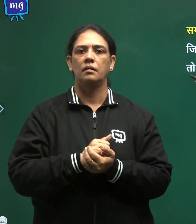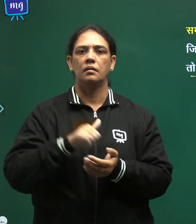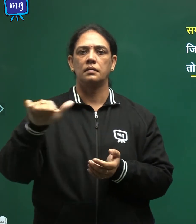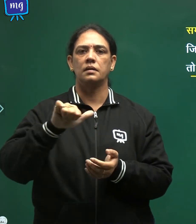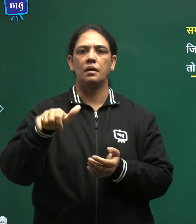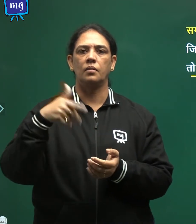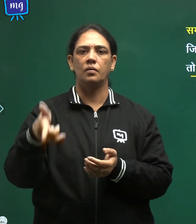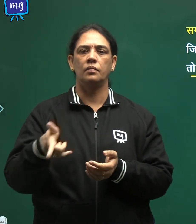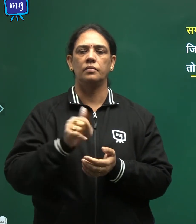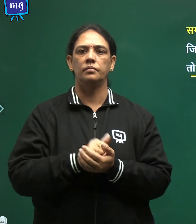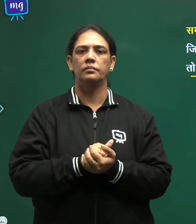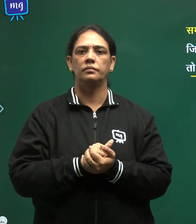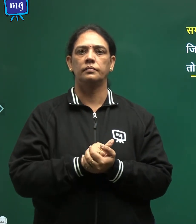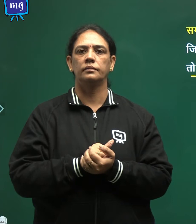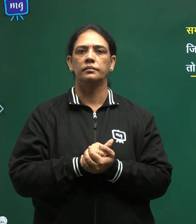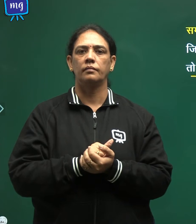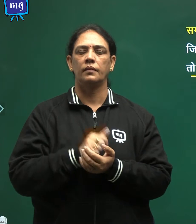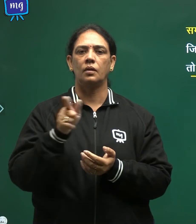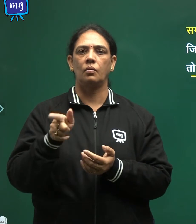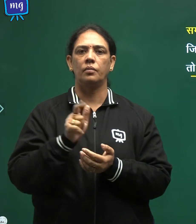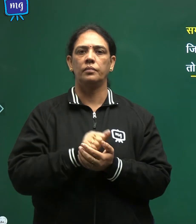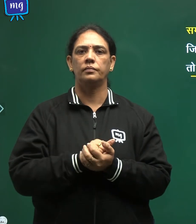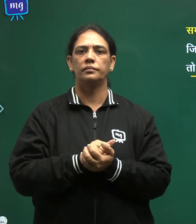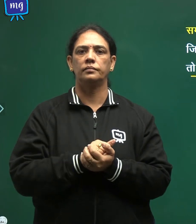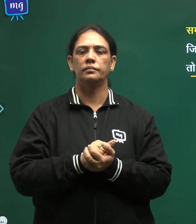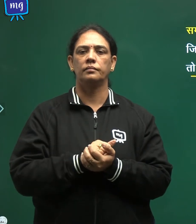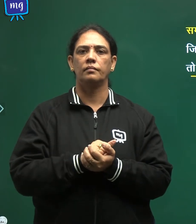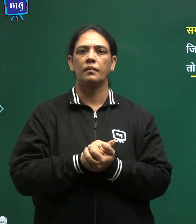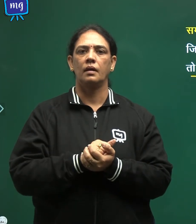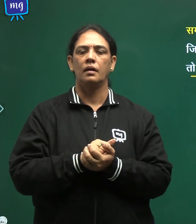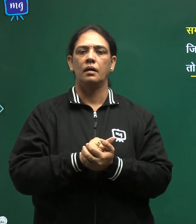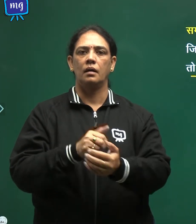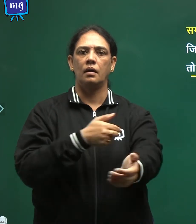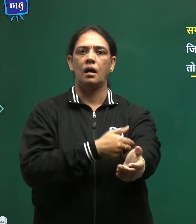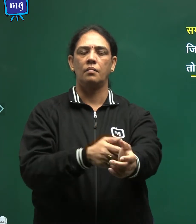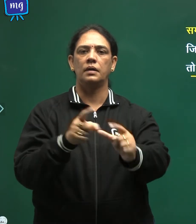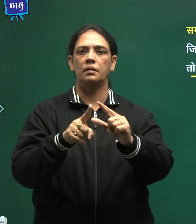बराबर हो तो समबाहु त्रिभुज